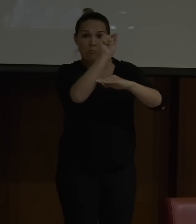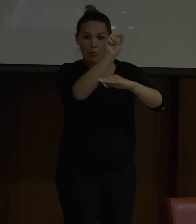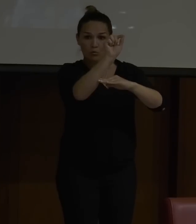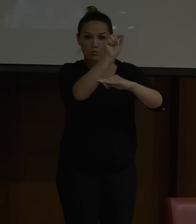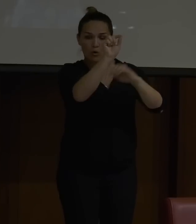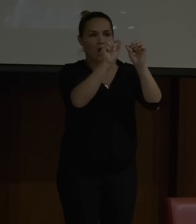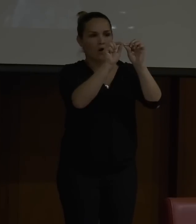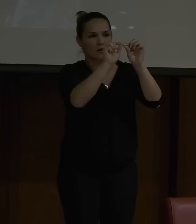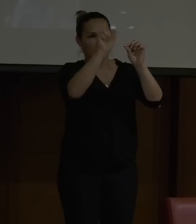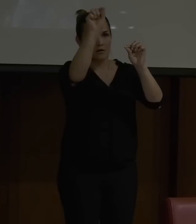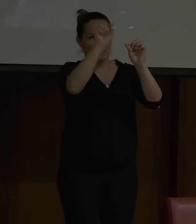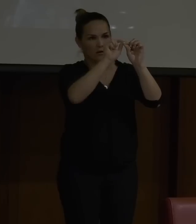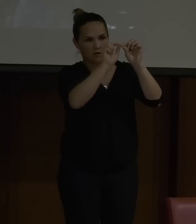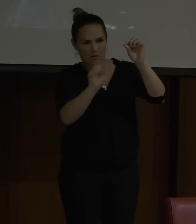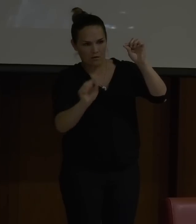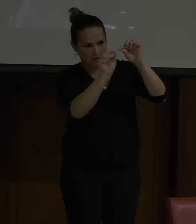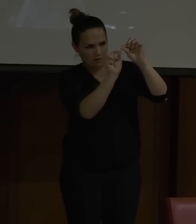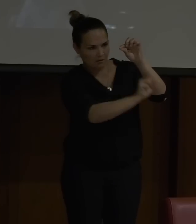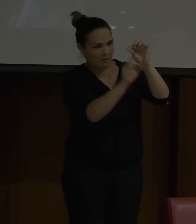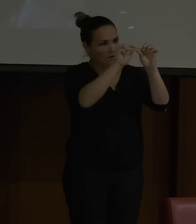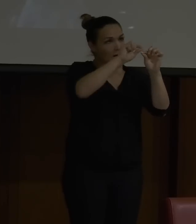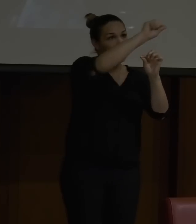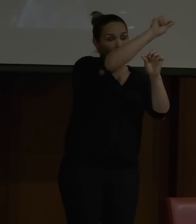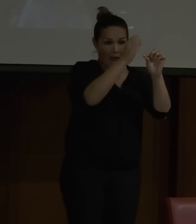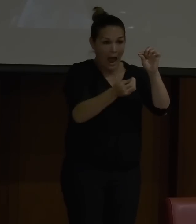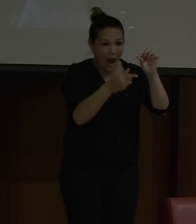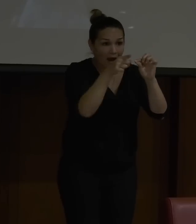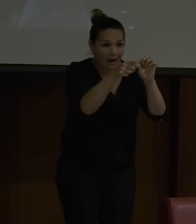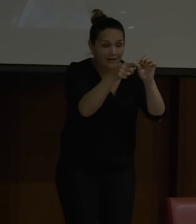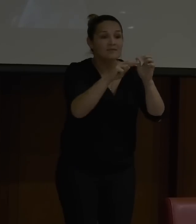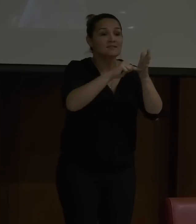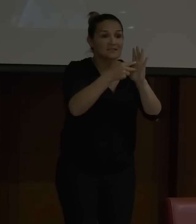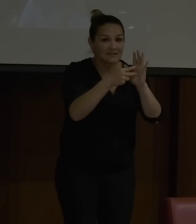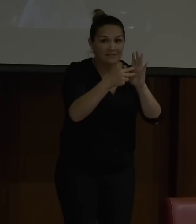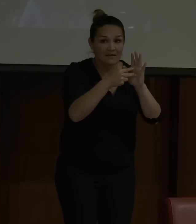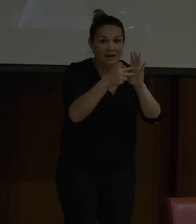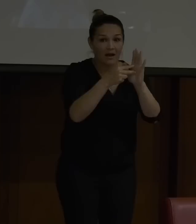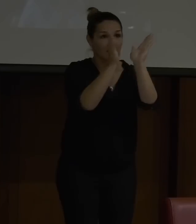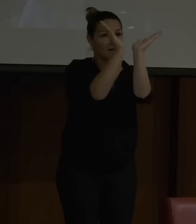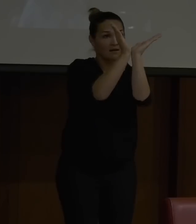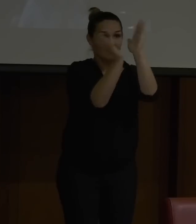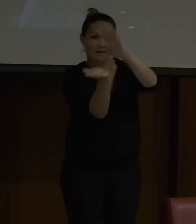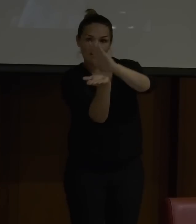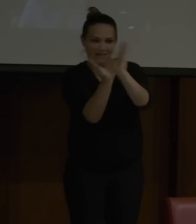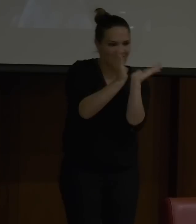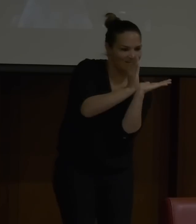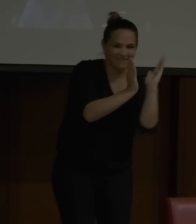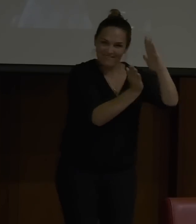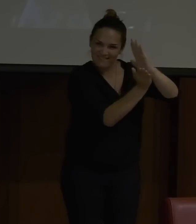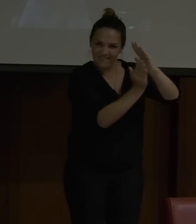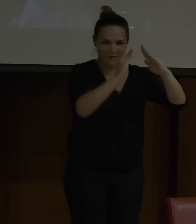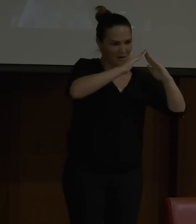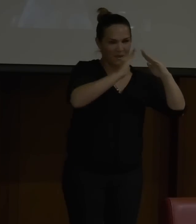rectas dentro de este punto a los ángulos. Entonces habrá dividido el cubo en 6 pirámides iguales, cada una de